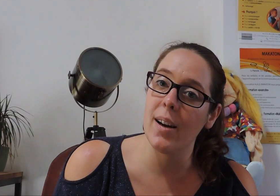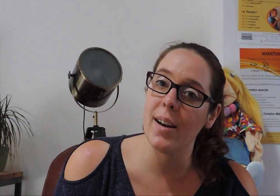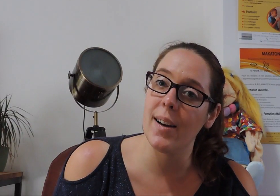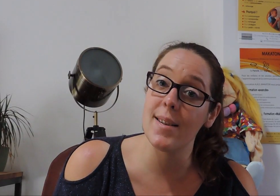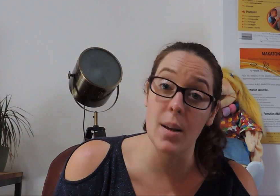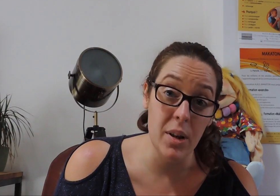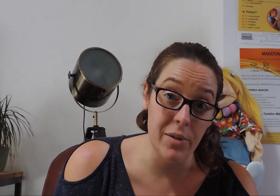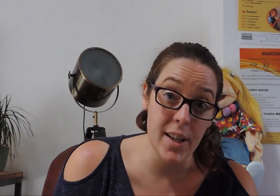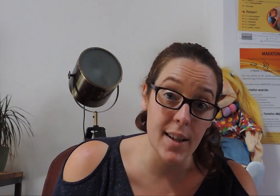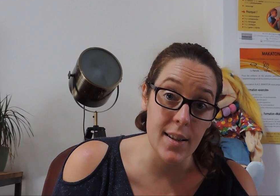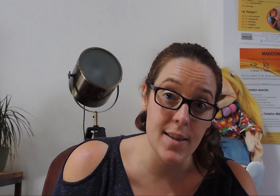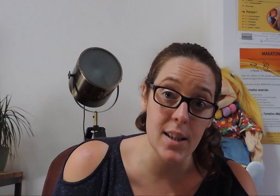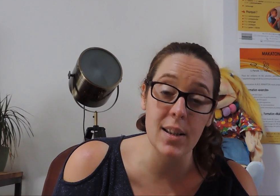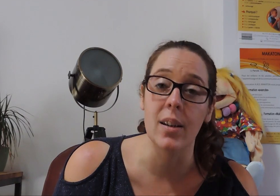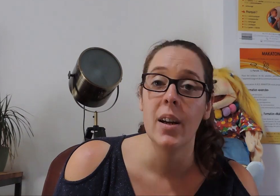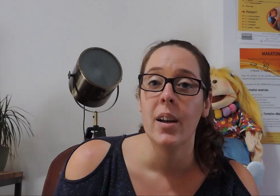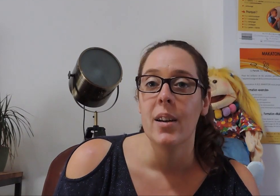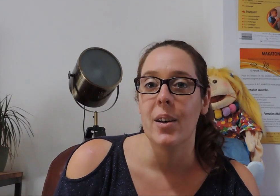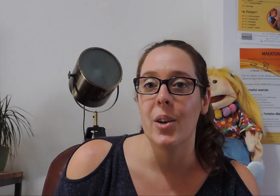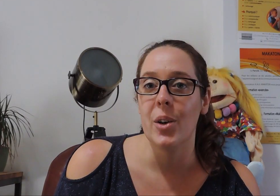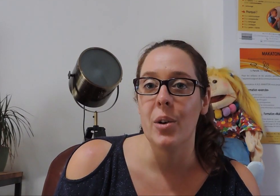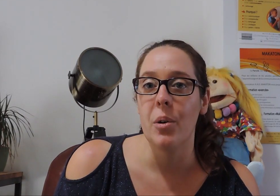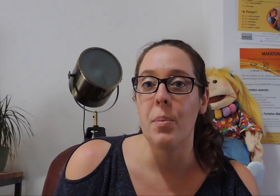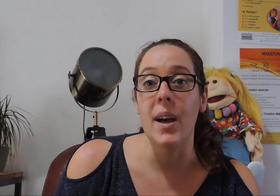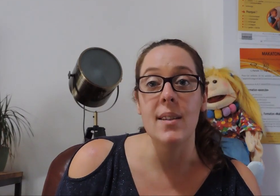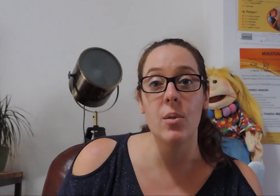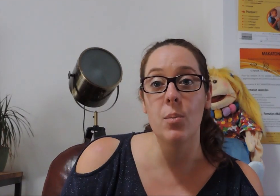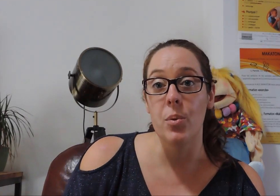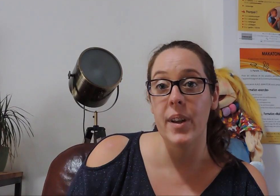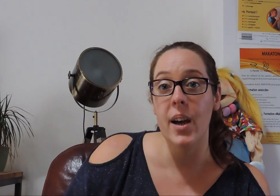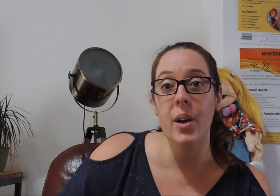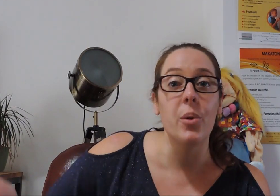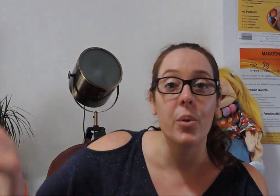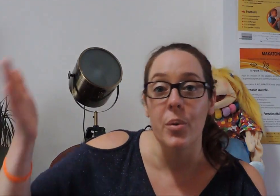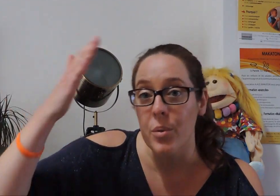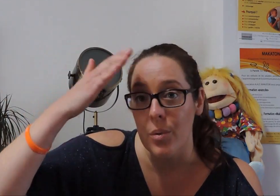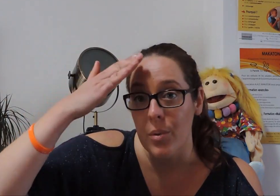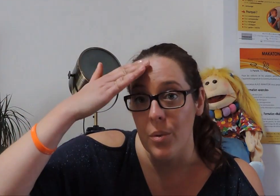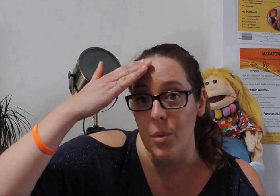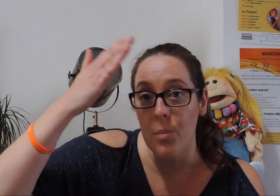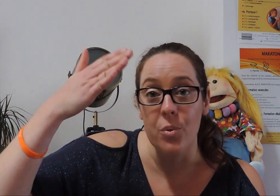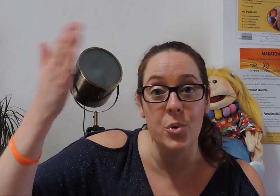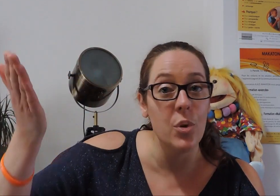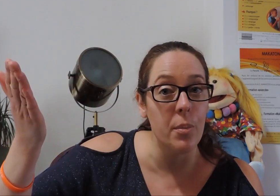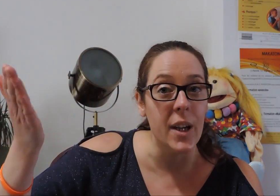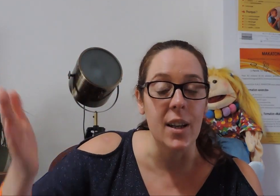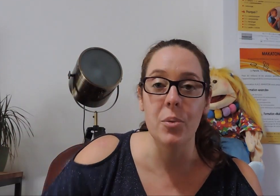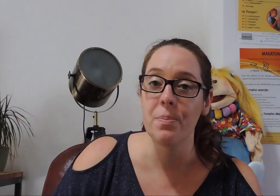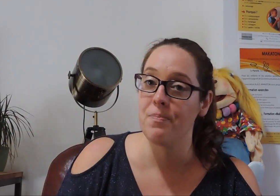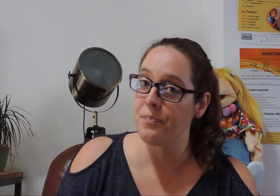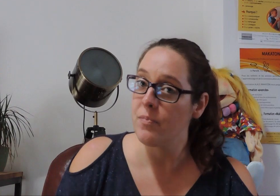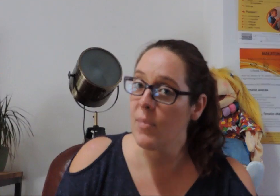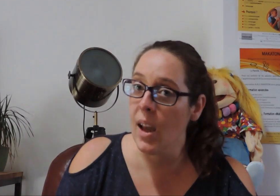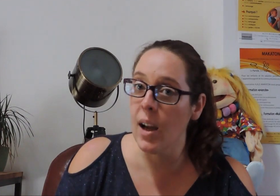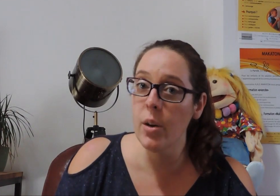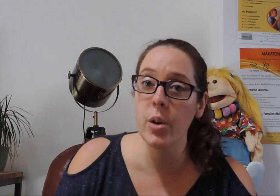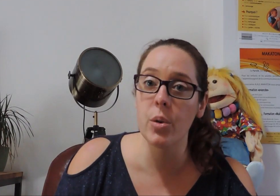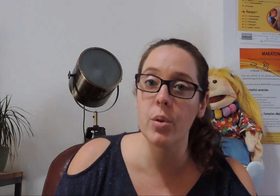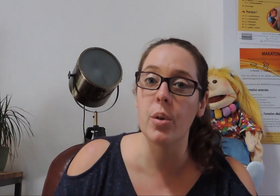s'amplifier certains signes par exemple on a bonjour en Makaton alors que